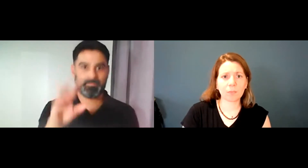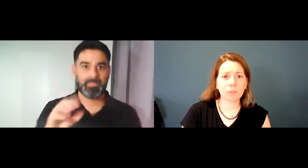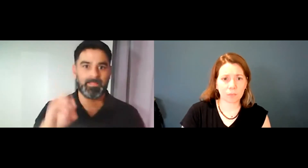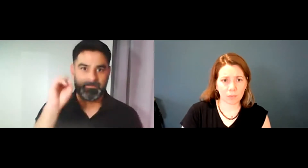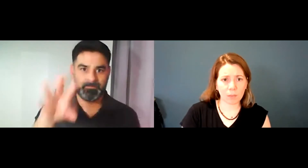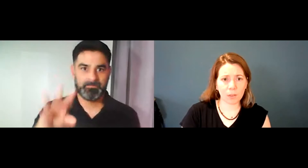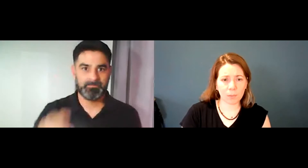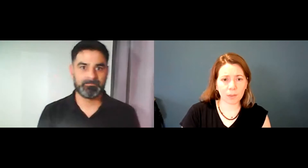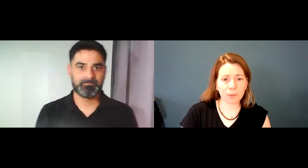Me lo mandó.